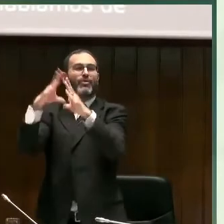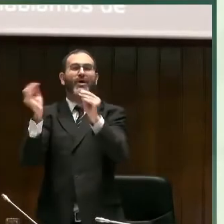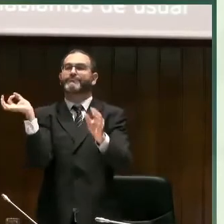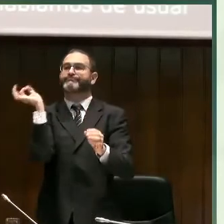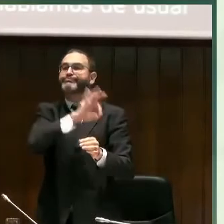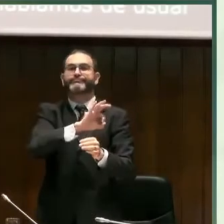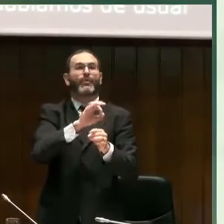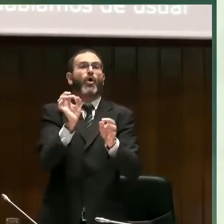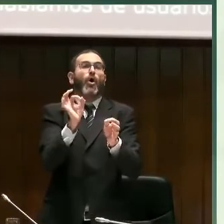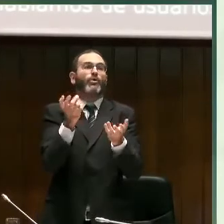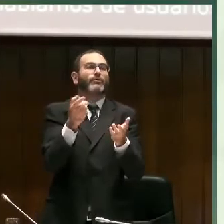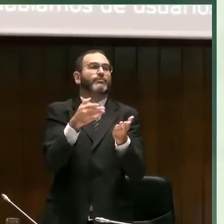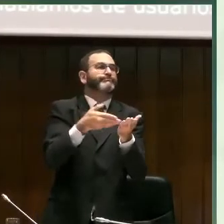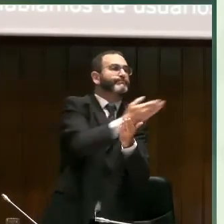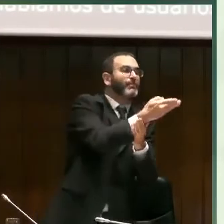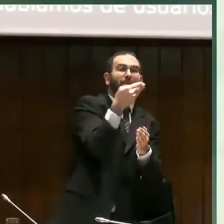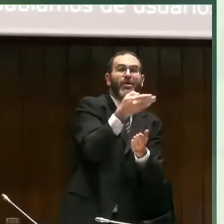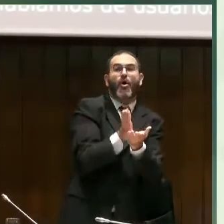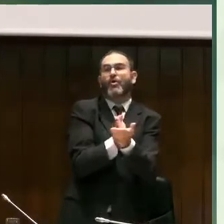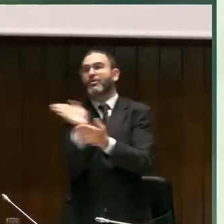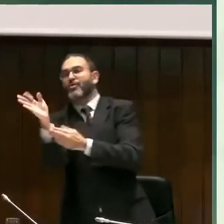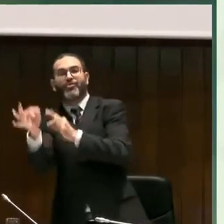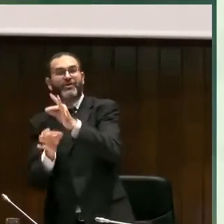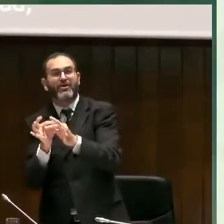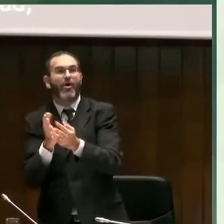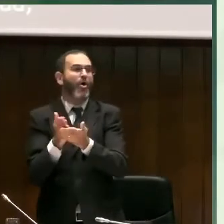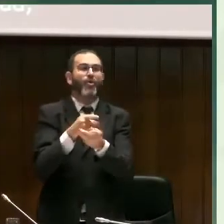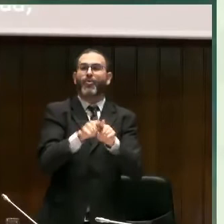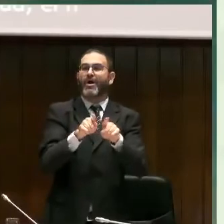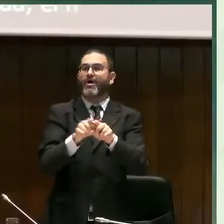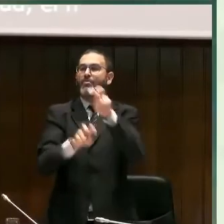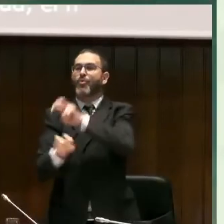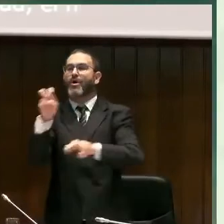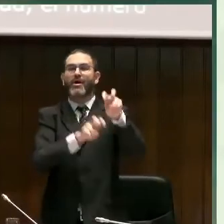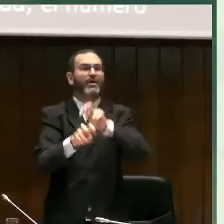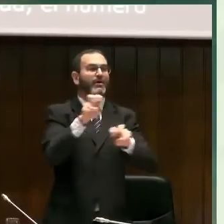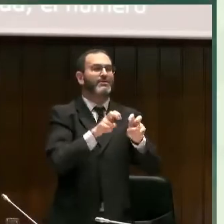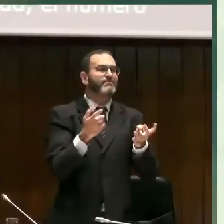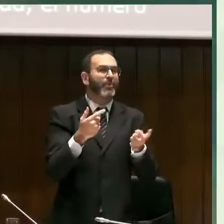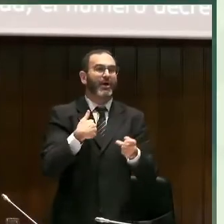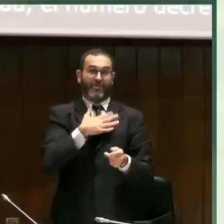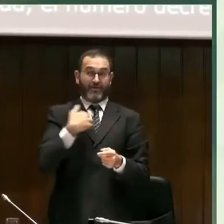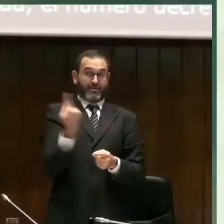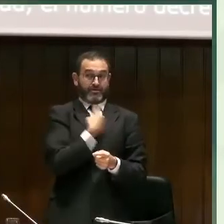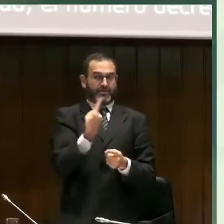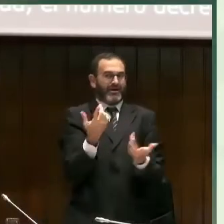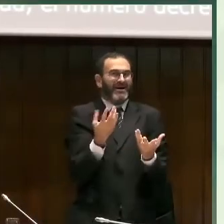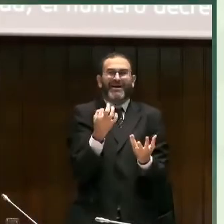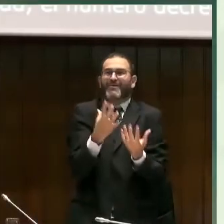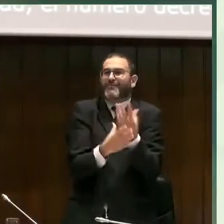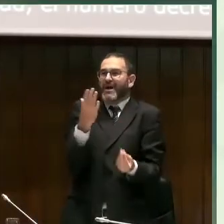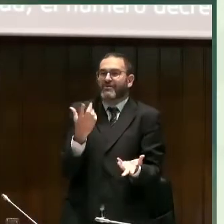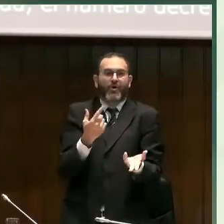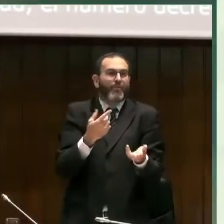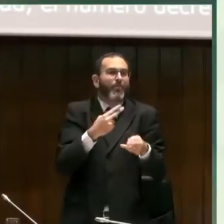preguntemos, ¿qué sucede si estamos dando los recursos a este alumnado? ¿Por qué no llega al ámbito universitario? ¿Es que se decantan